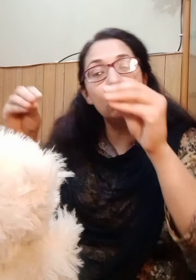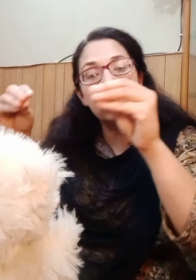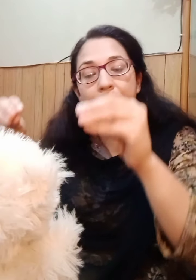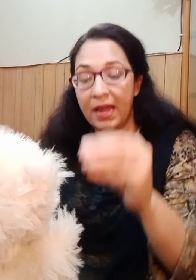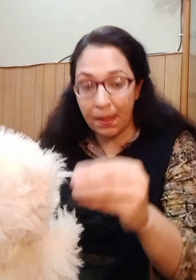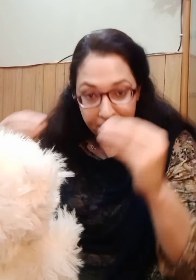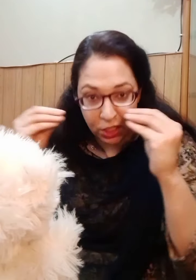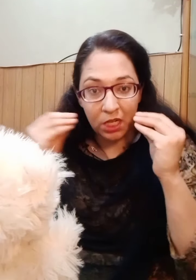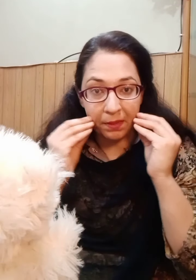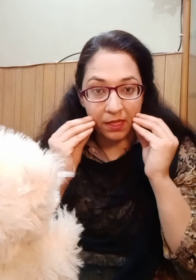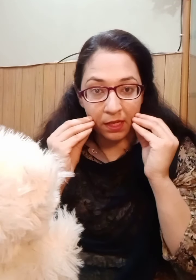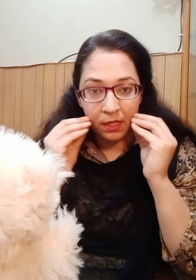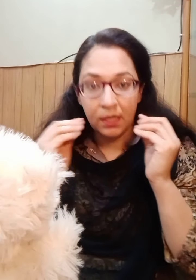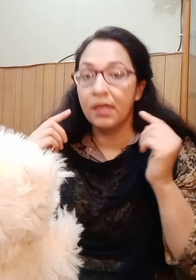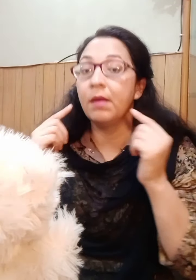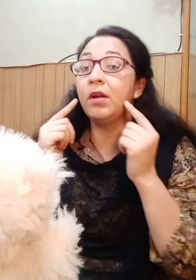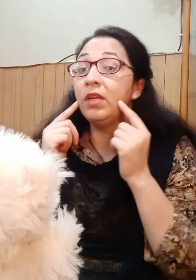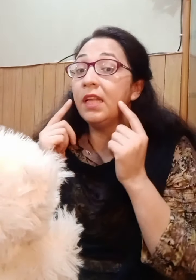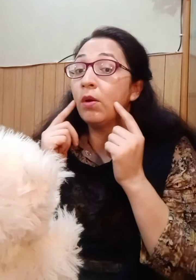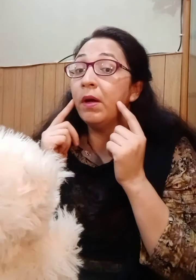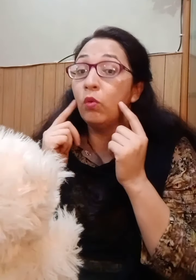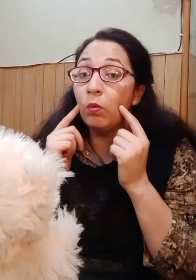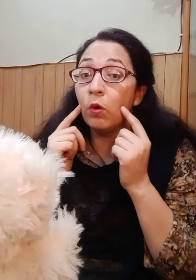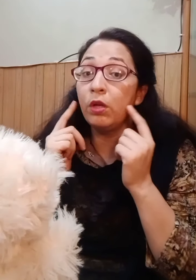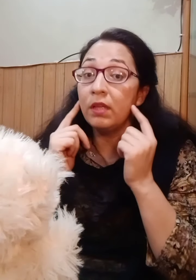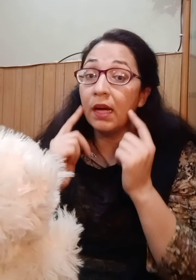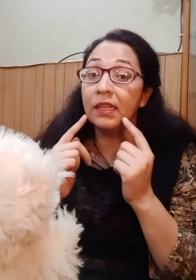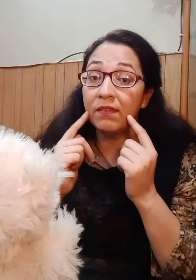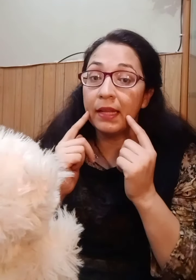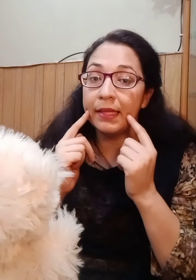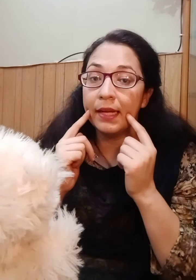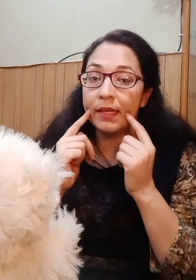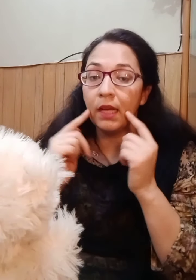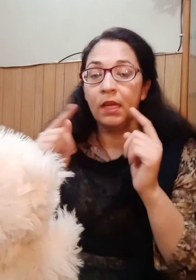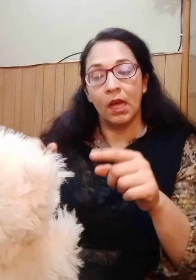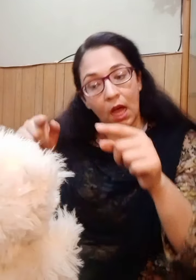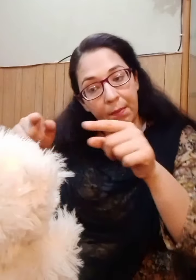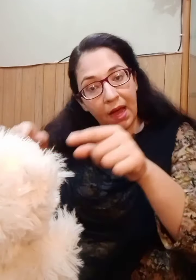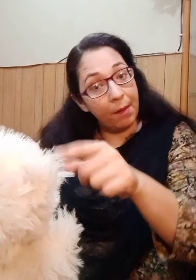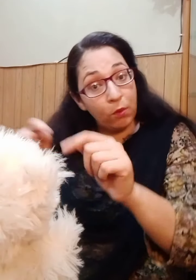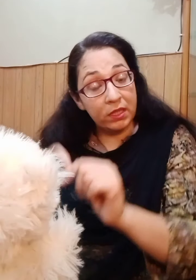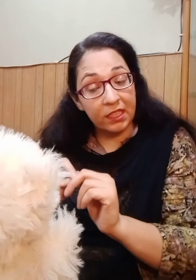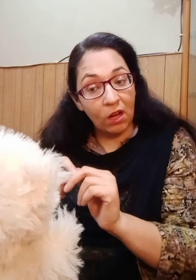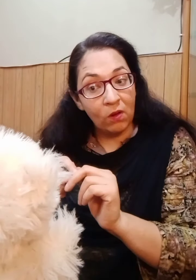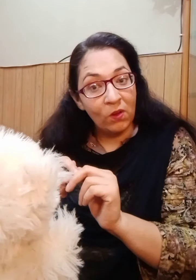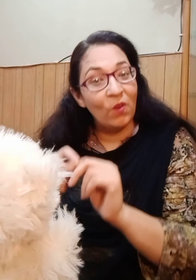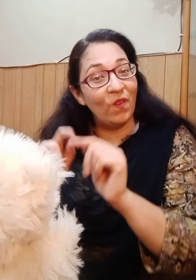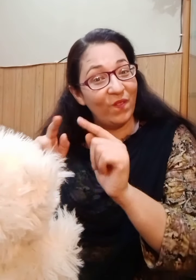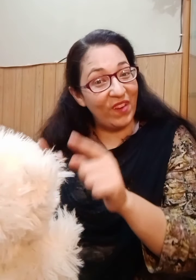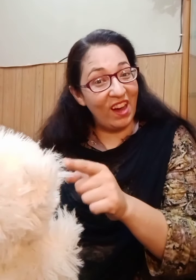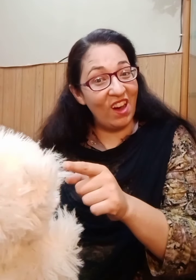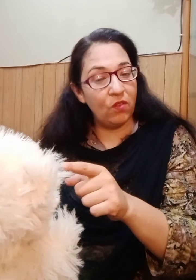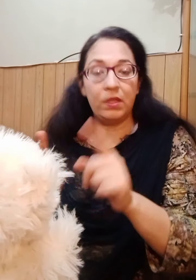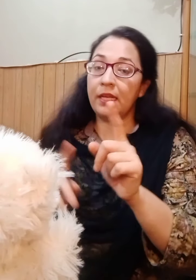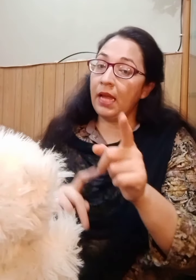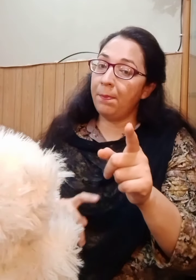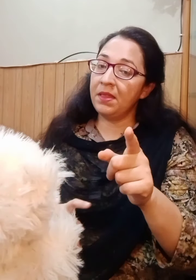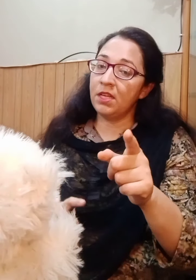नीचे रखना कि मैं यहां से अब आप वाटर रिटेंशन